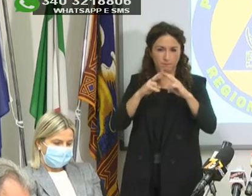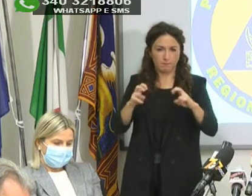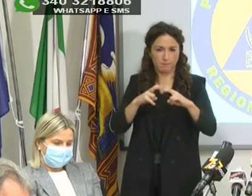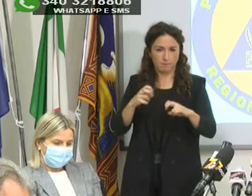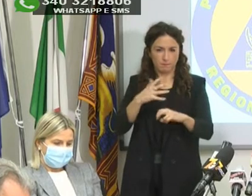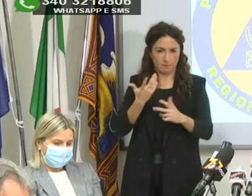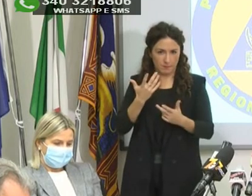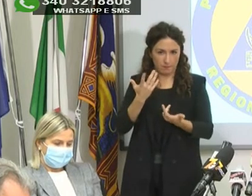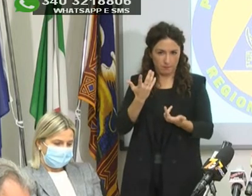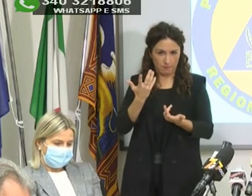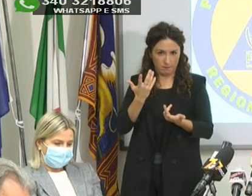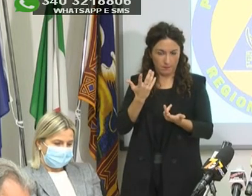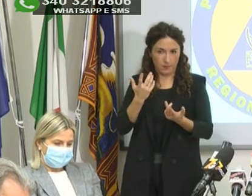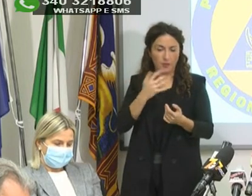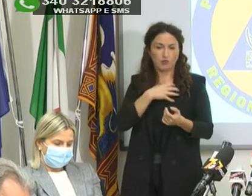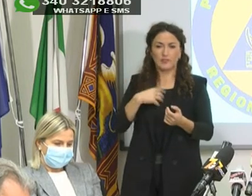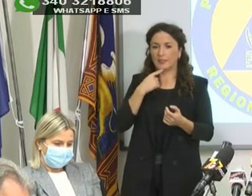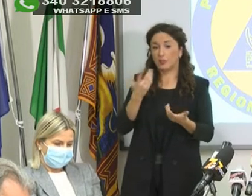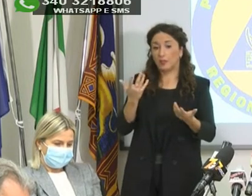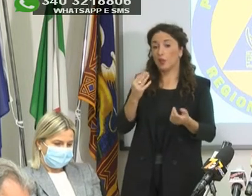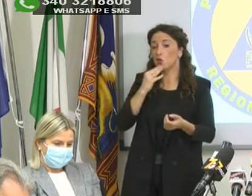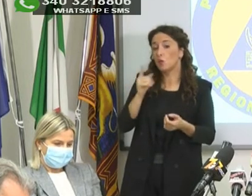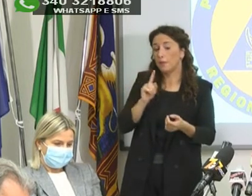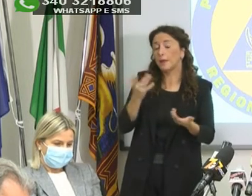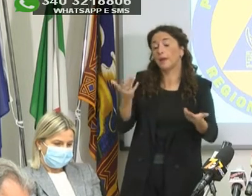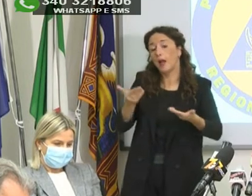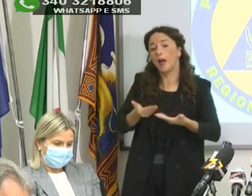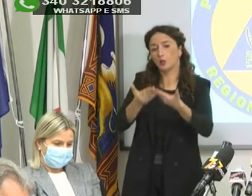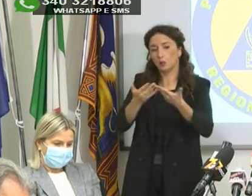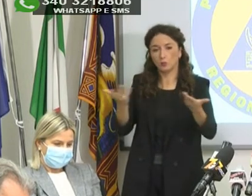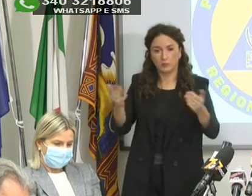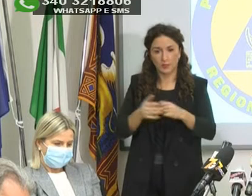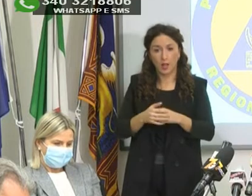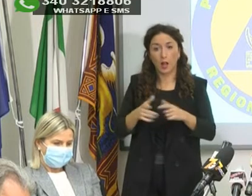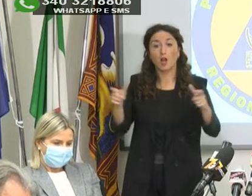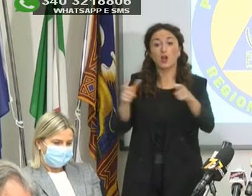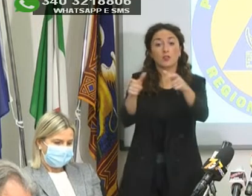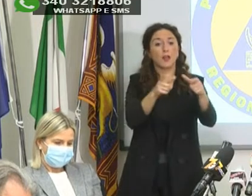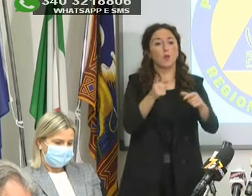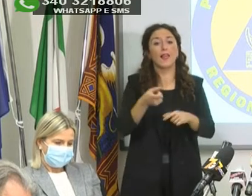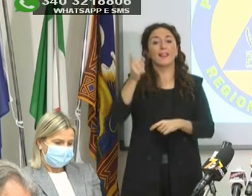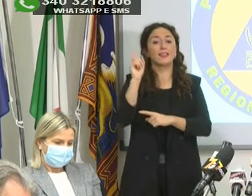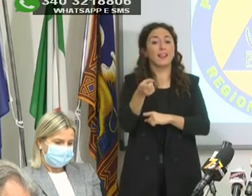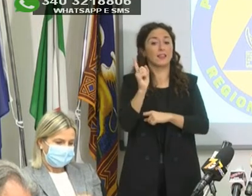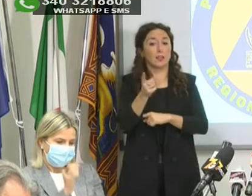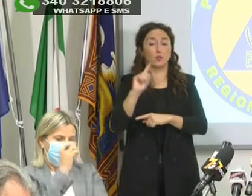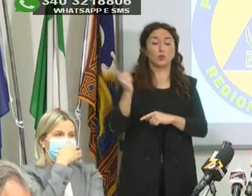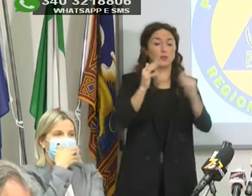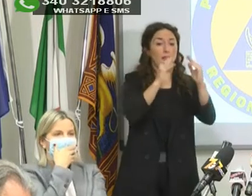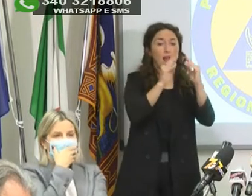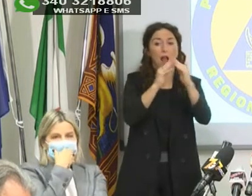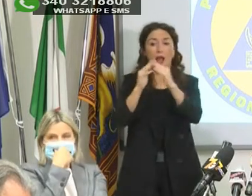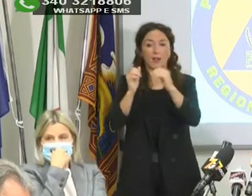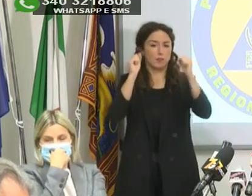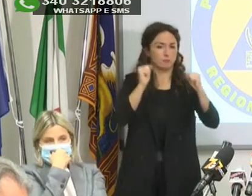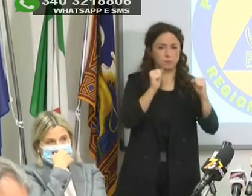potrebbe essere non basta ma aiuta. Il vero lockdown lo può fare una dittatura che chiude tutti in casa, ma questa è proprio una roba che si